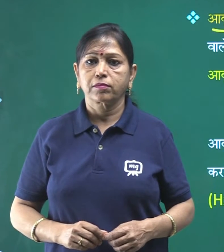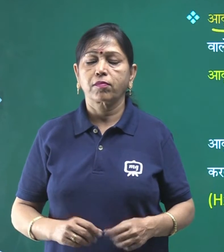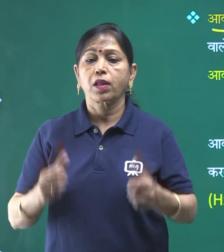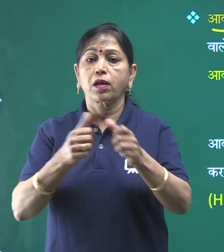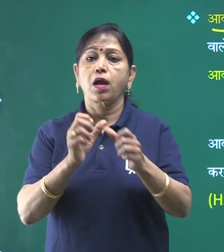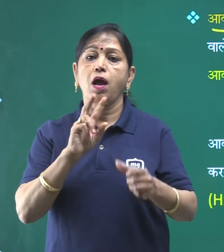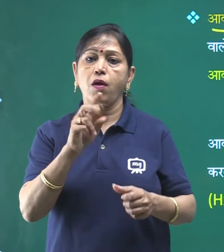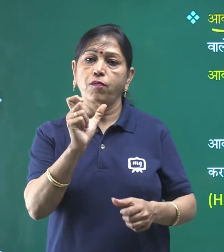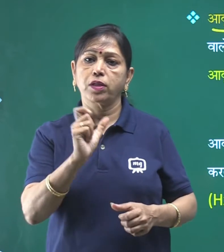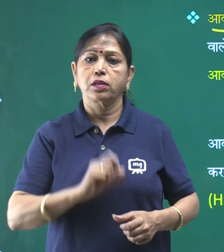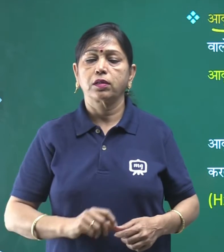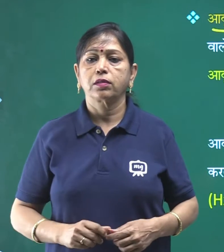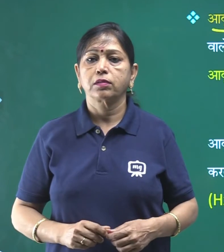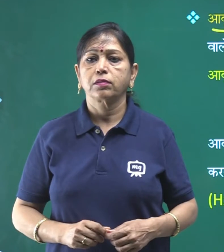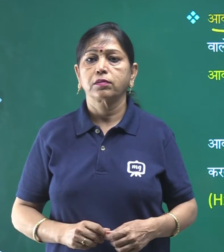आवर्ती